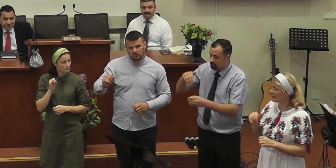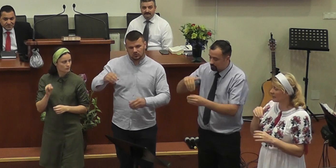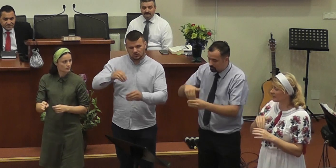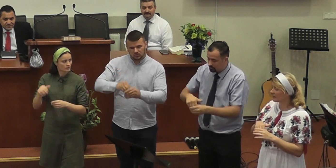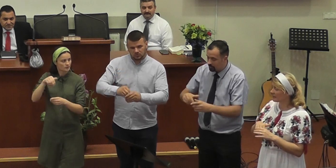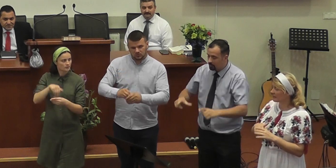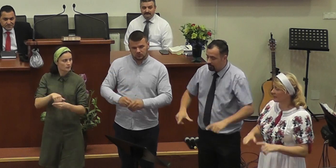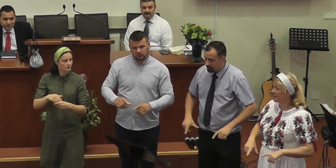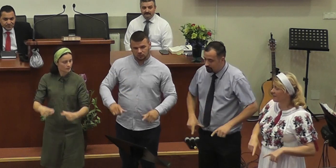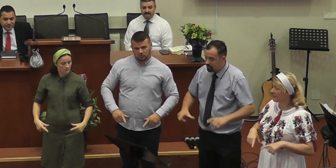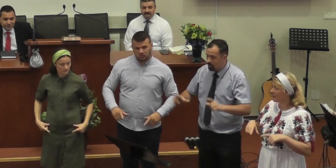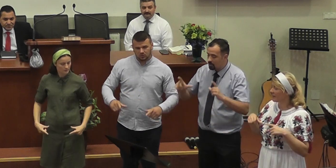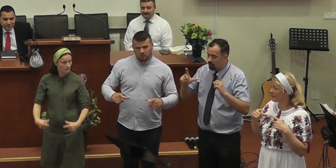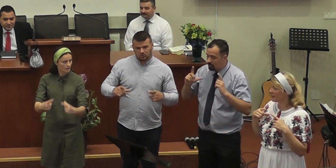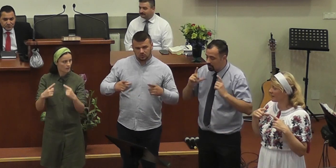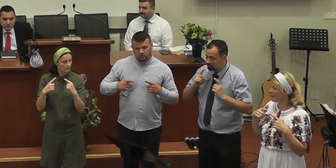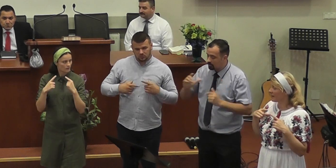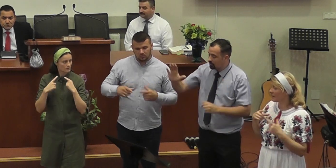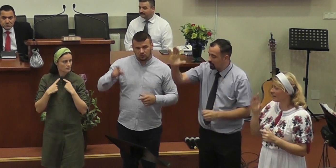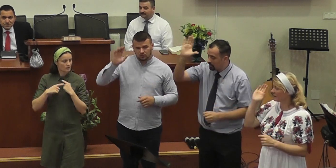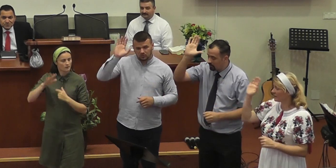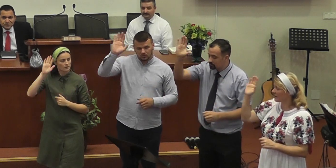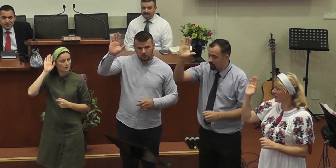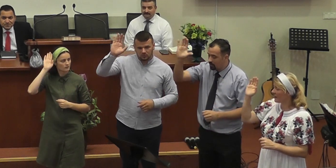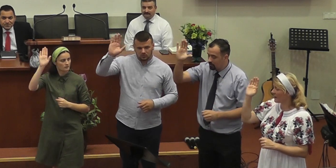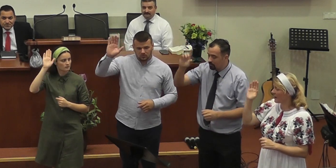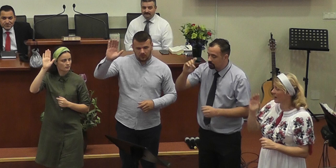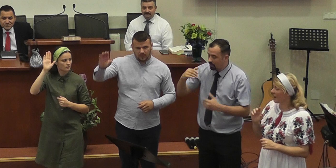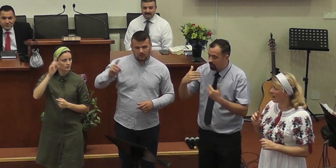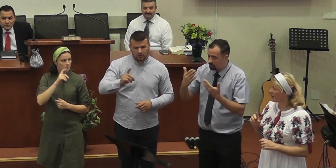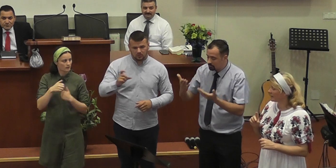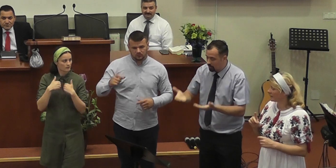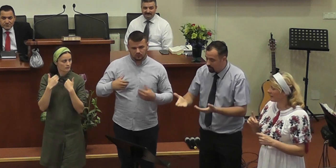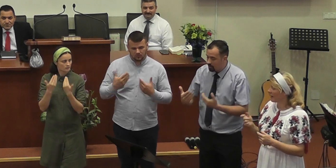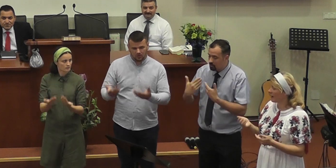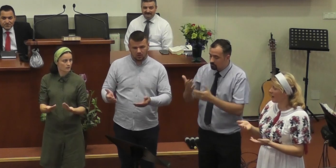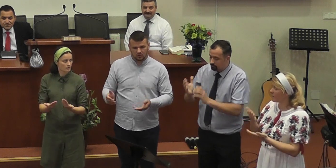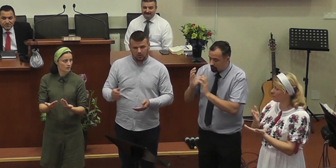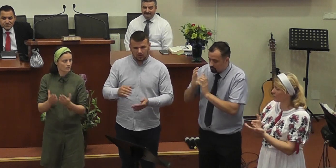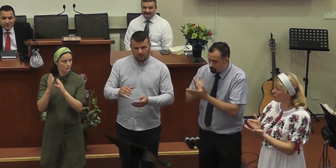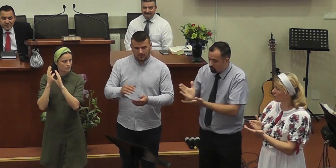și în viața de acum